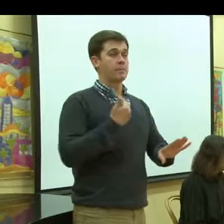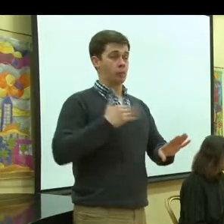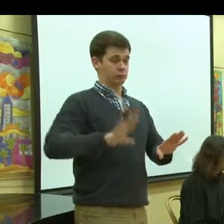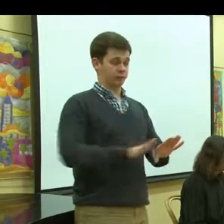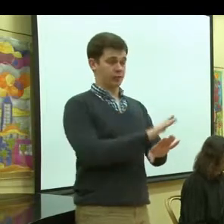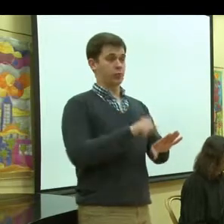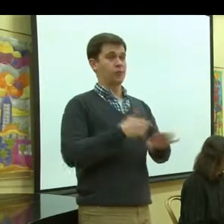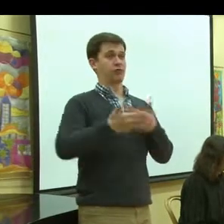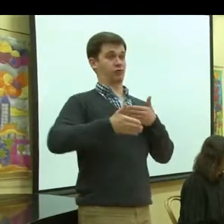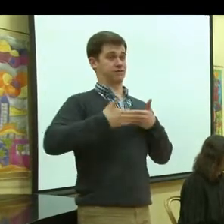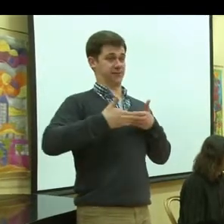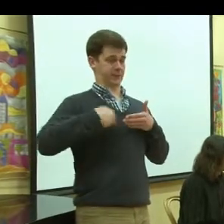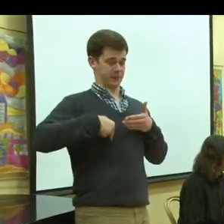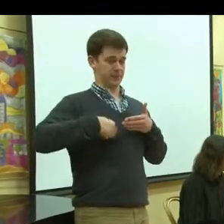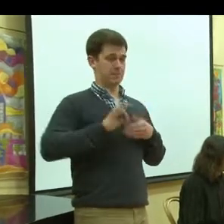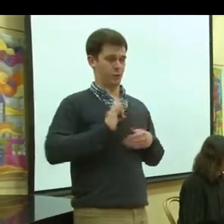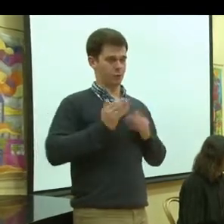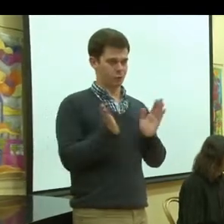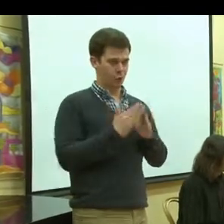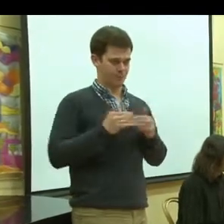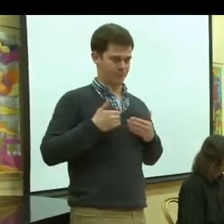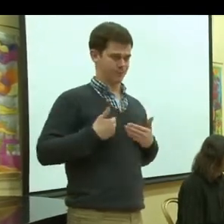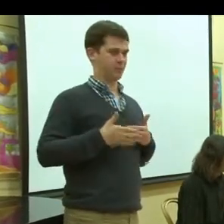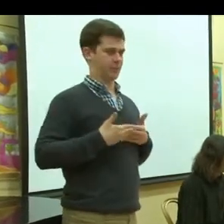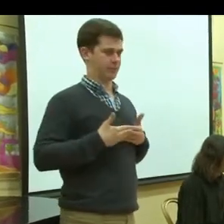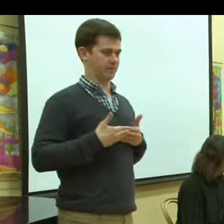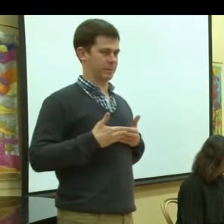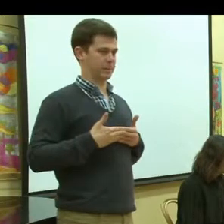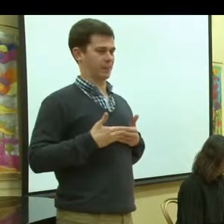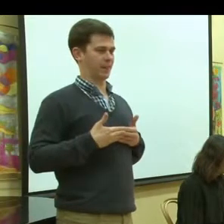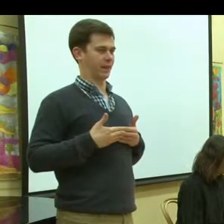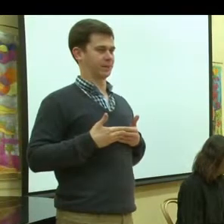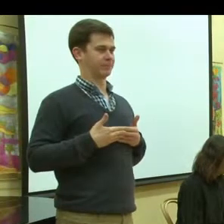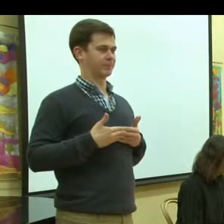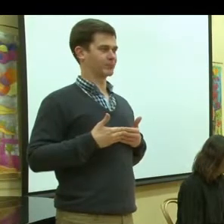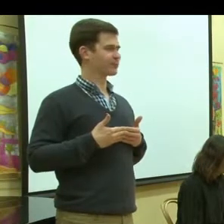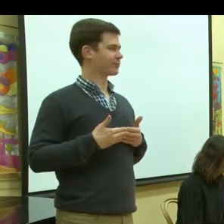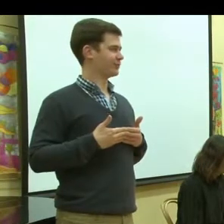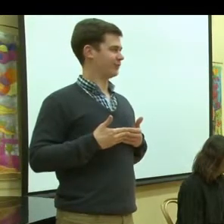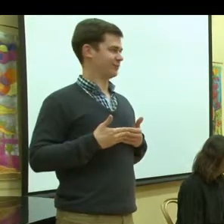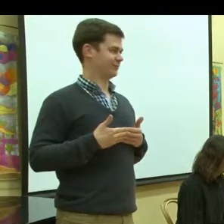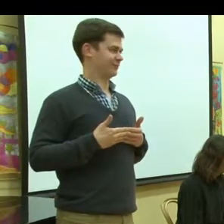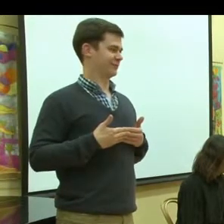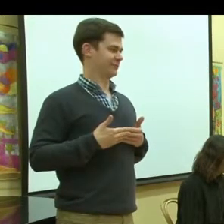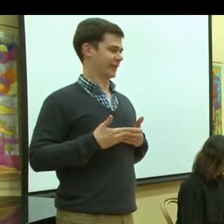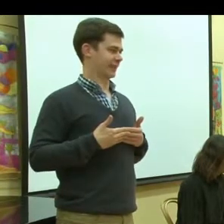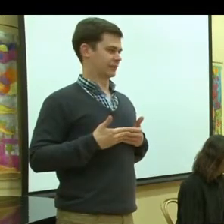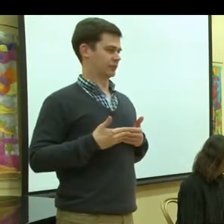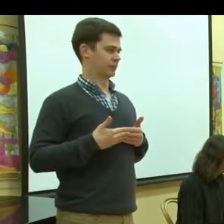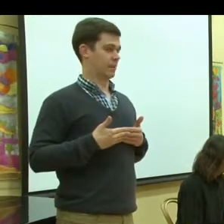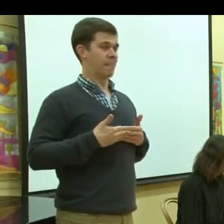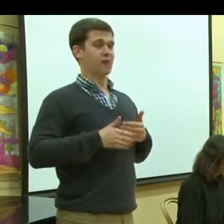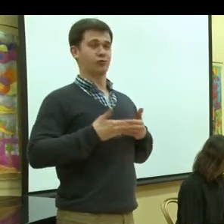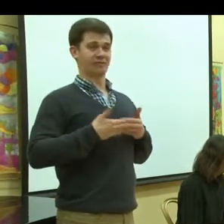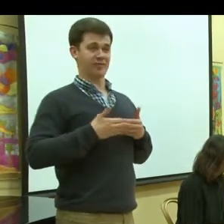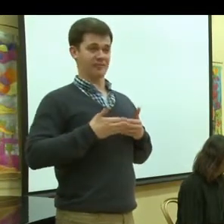od drzwi Christiana. Hasta la puerta más o menos, o la calle abajo donde vivimos acá en Varsovia, hay casi 15.000 kilómetros de distancia.